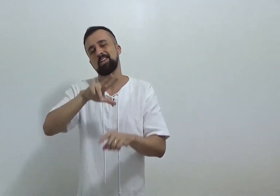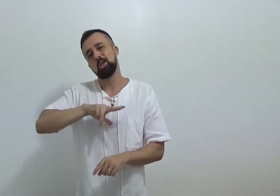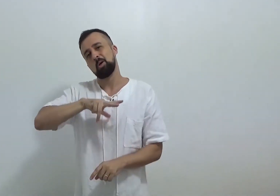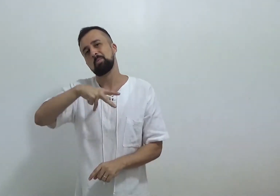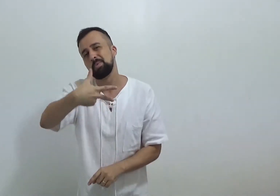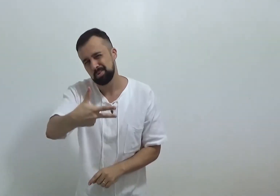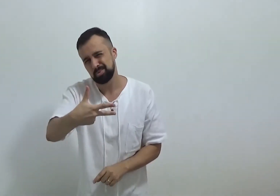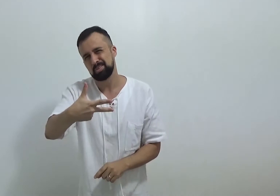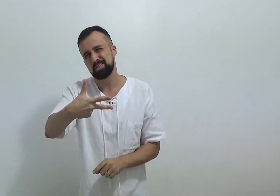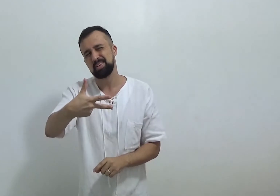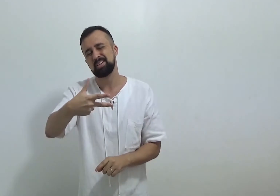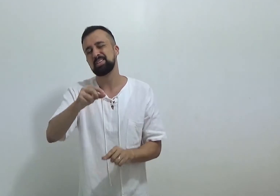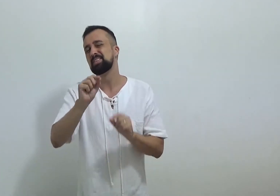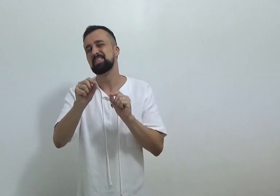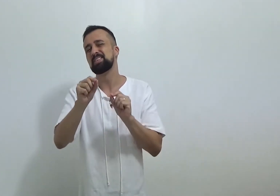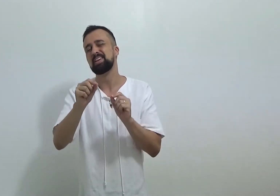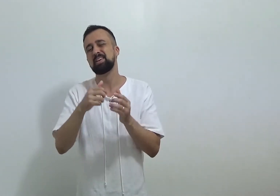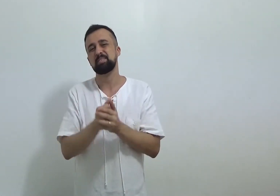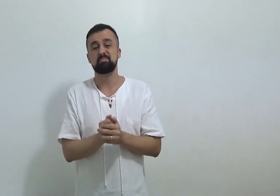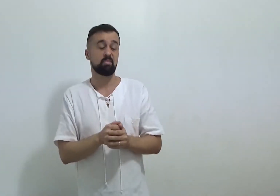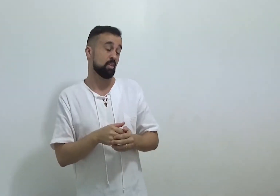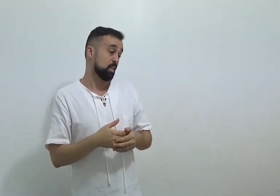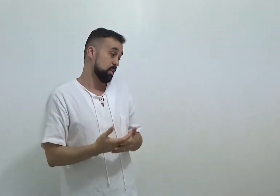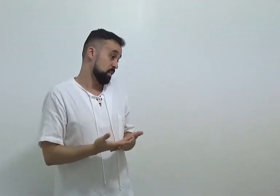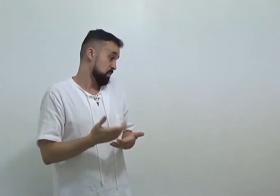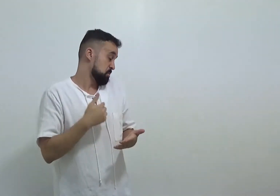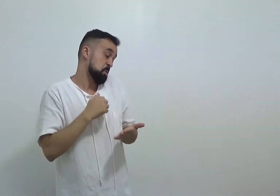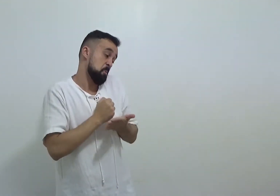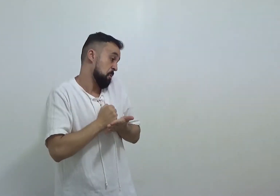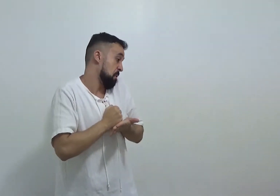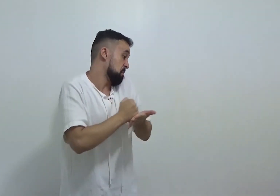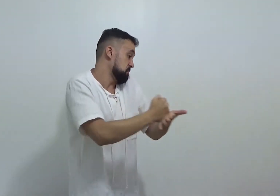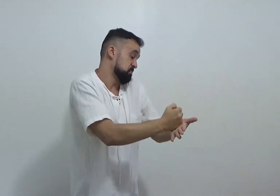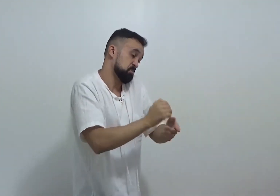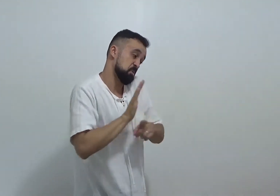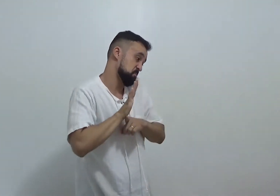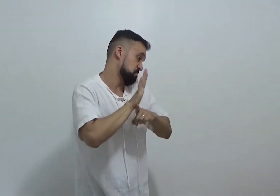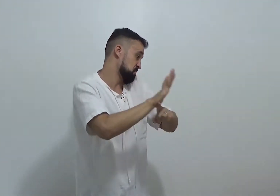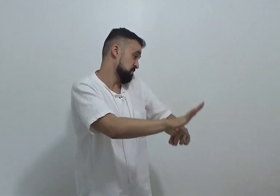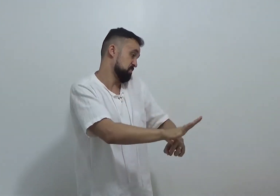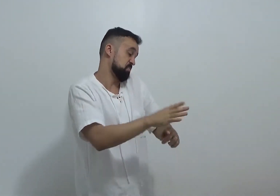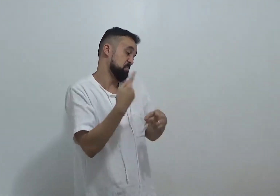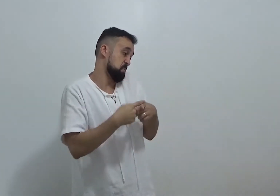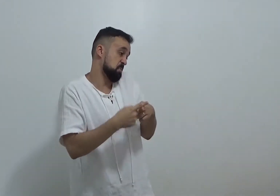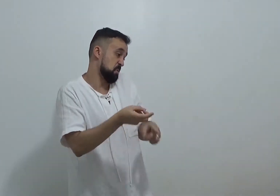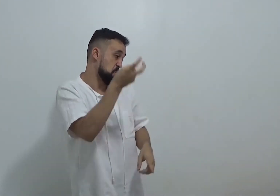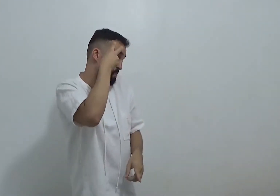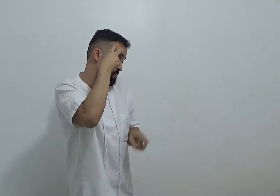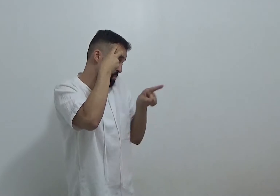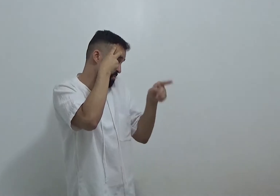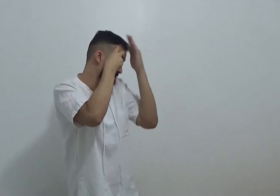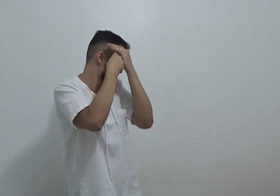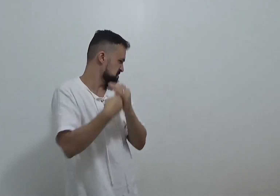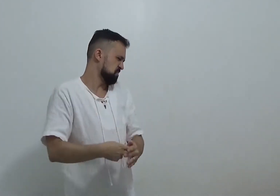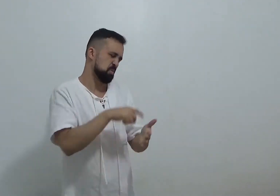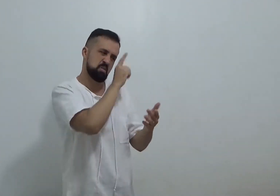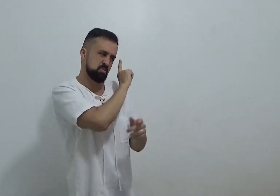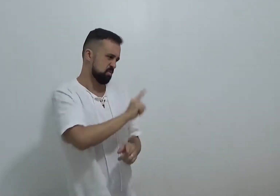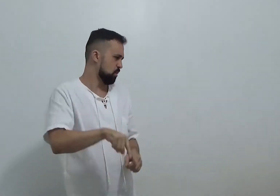Porque, na perspectiva dos portugueses, eles estavam fazendo um favor para os indígenas ao dizer: